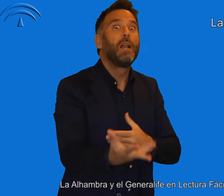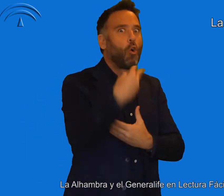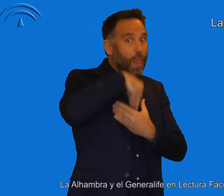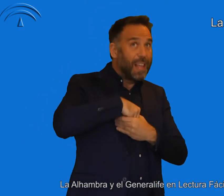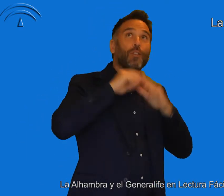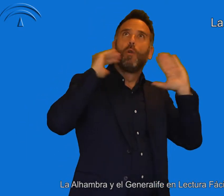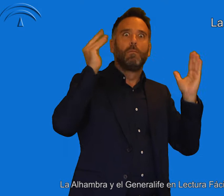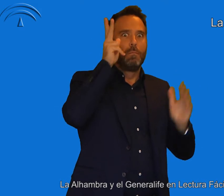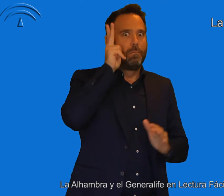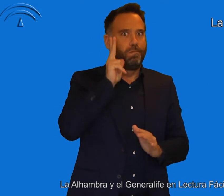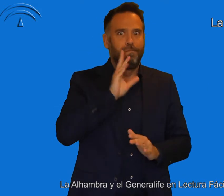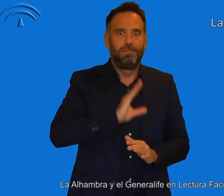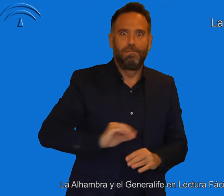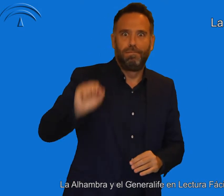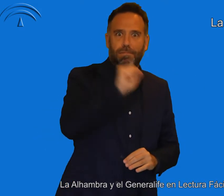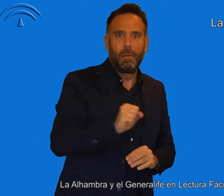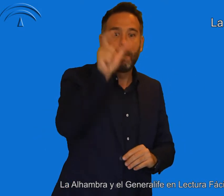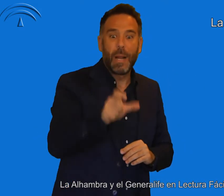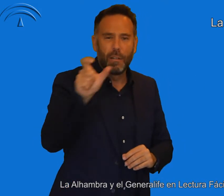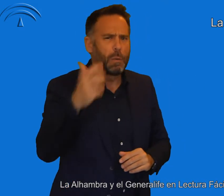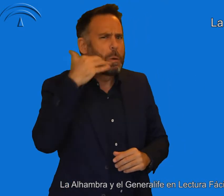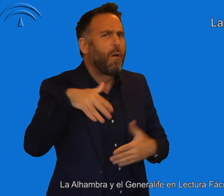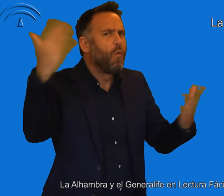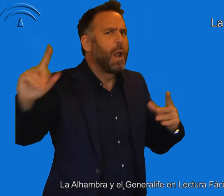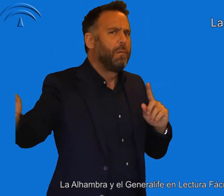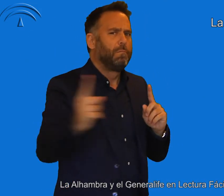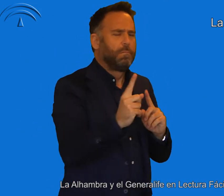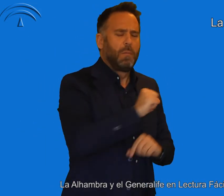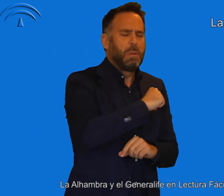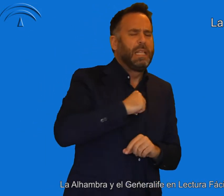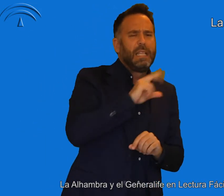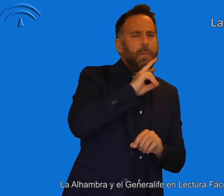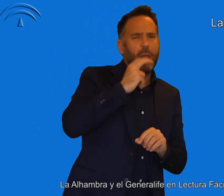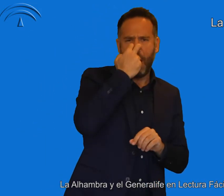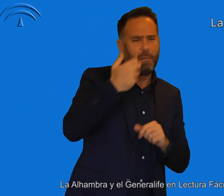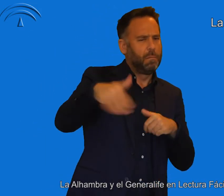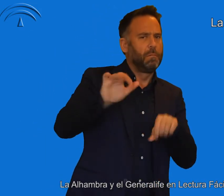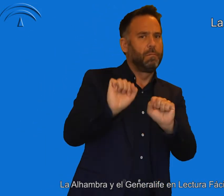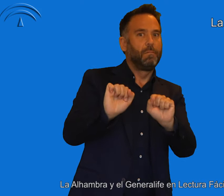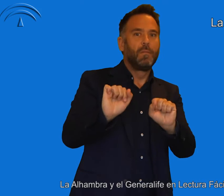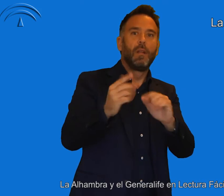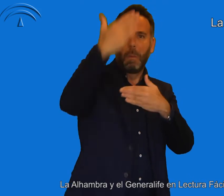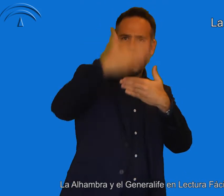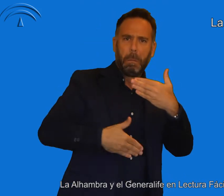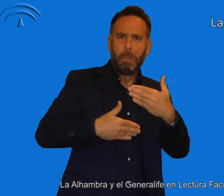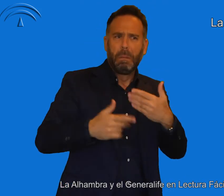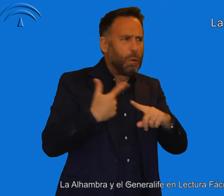balcones. Escondían la riqueza del interior a las personas extrañas. Así protegían su